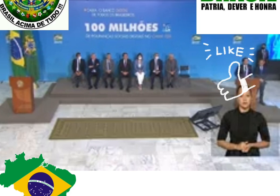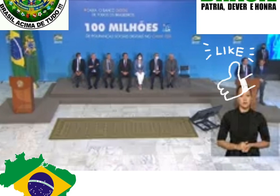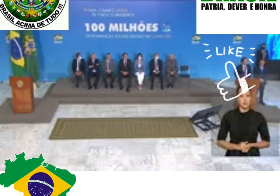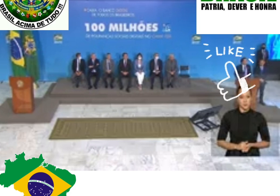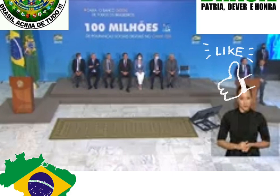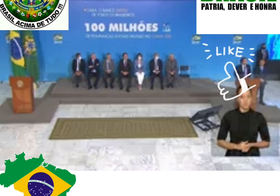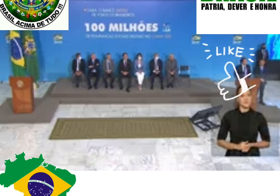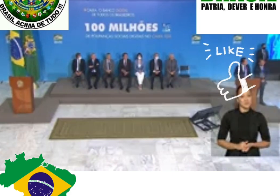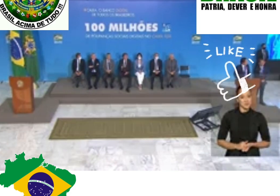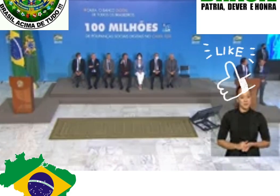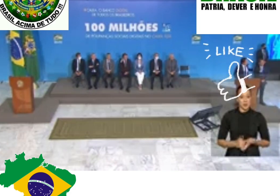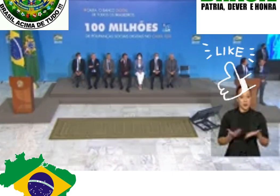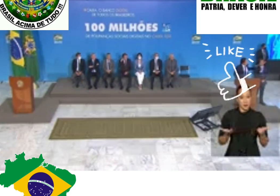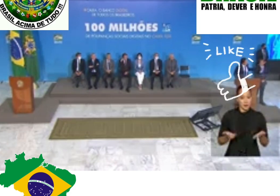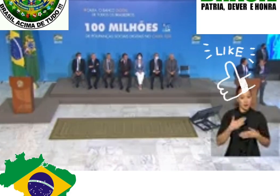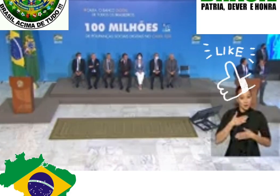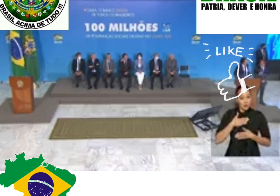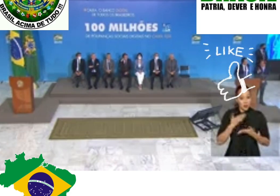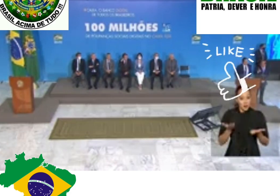Fico muito